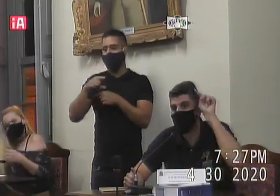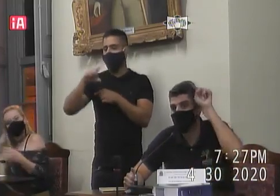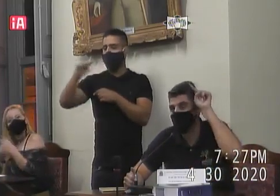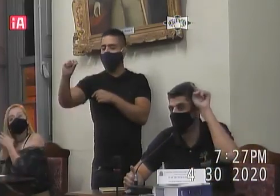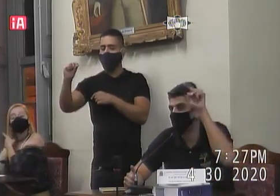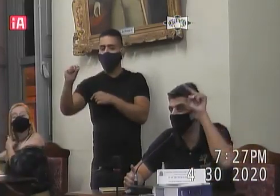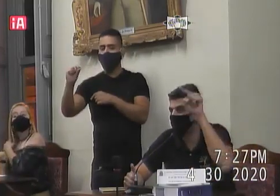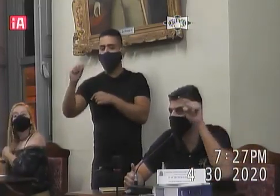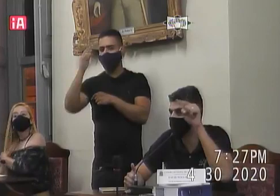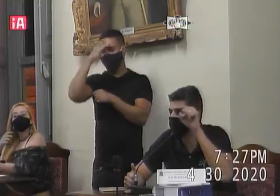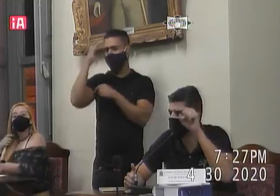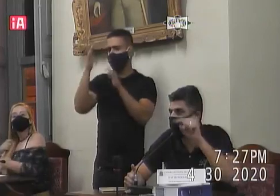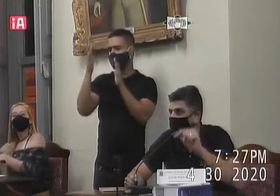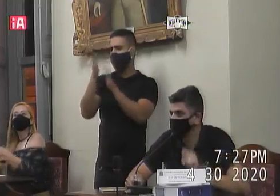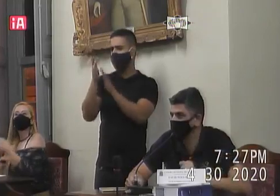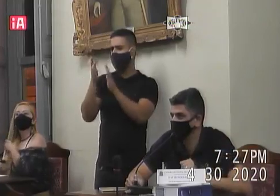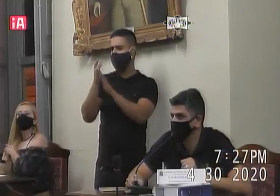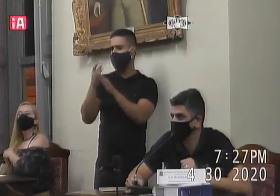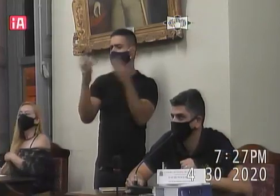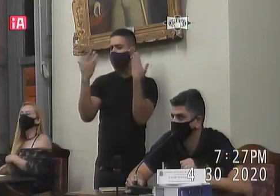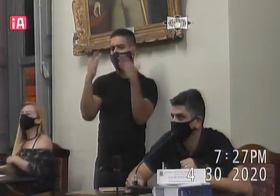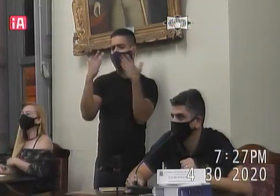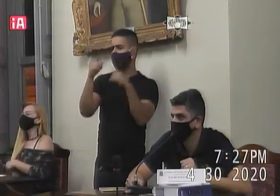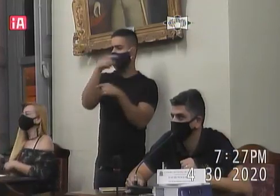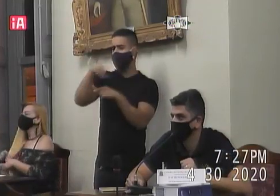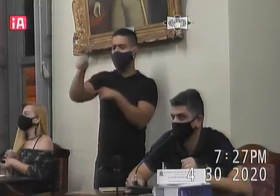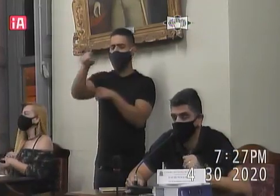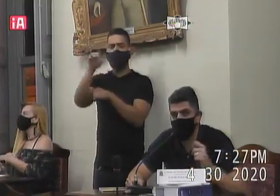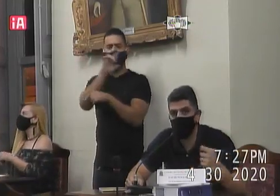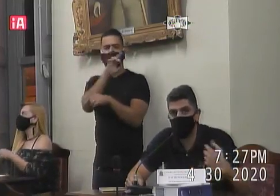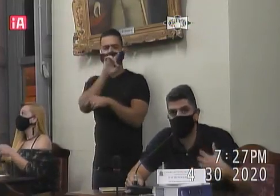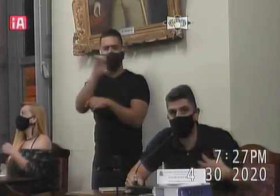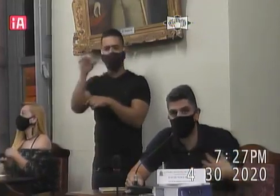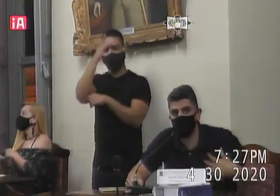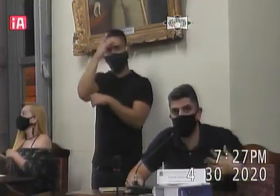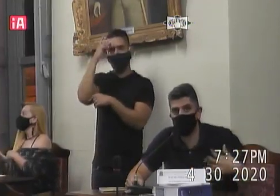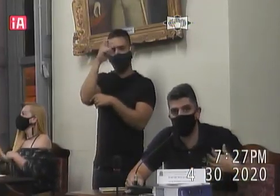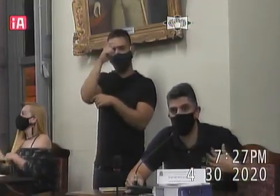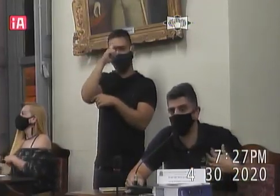falando, o mérito é de vocês. E se eu